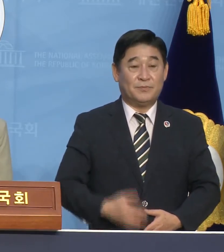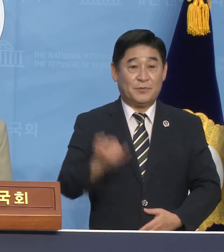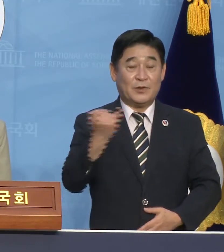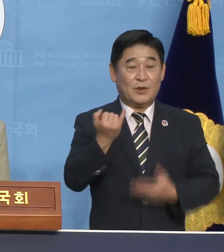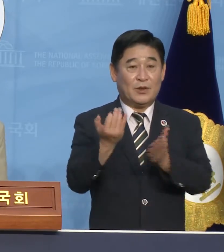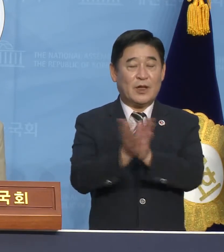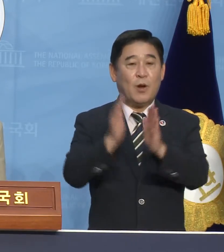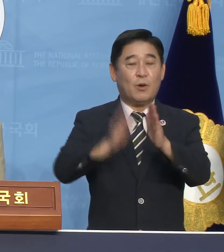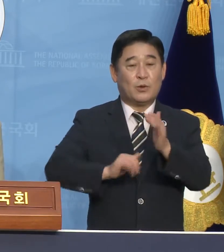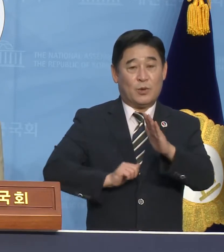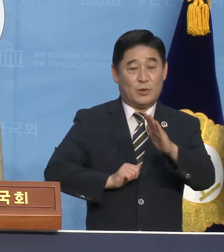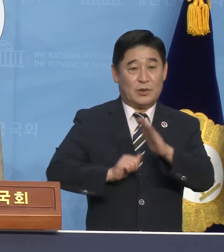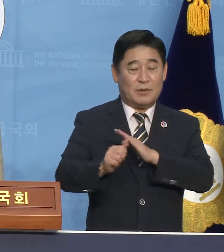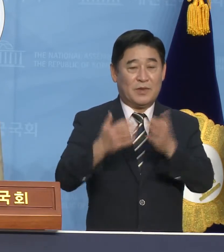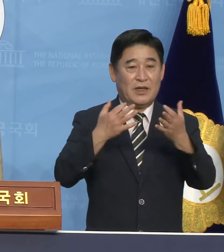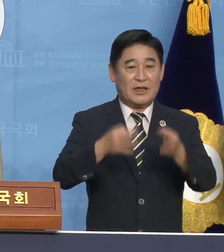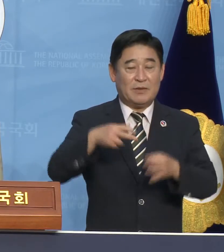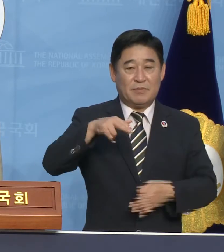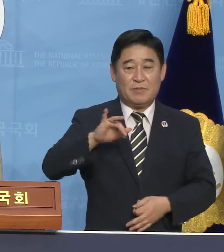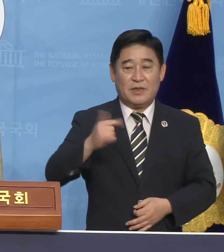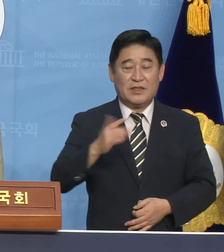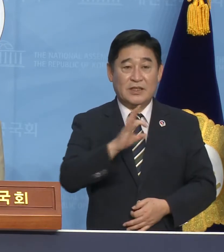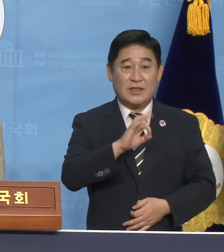여성의당 공동대표 김진아입니다.